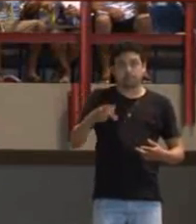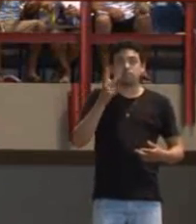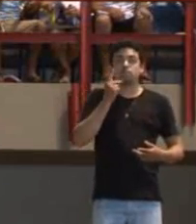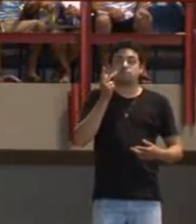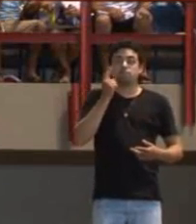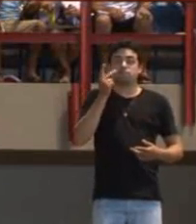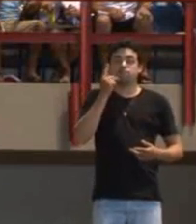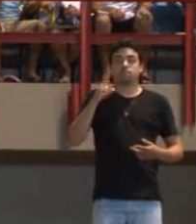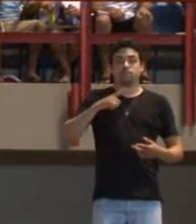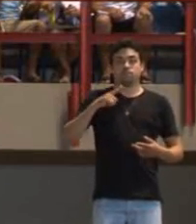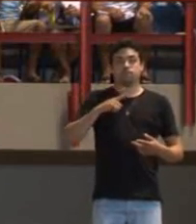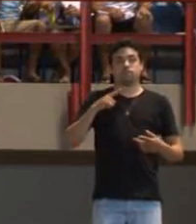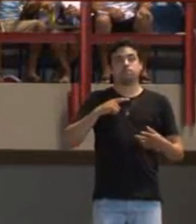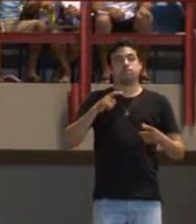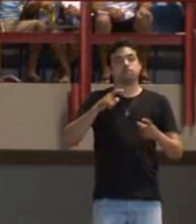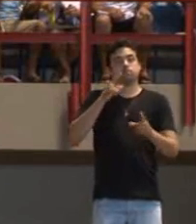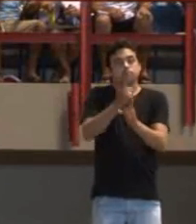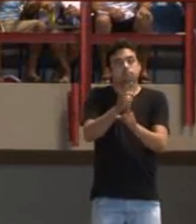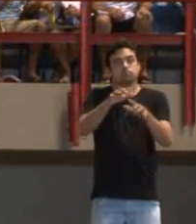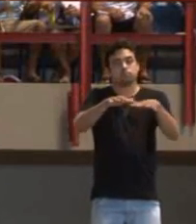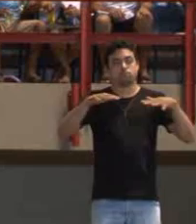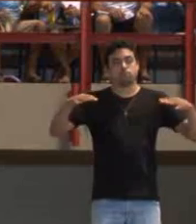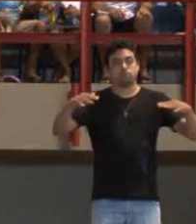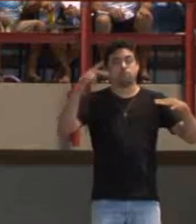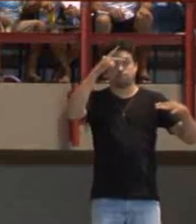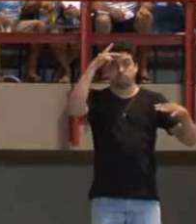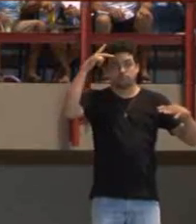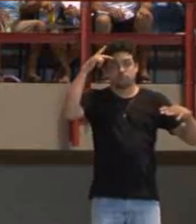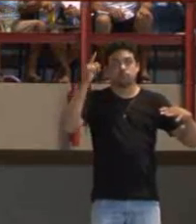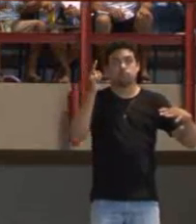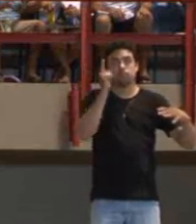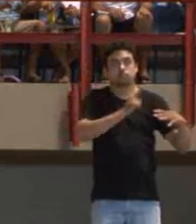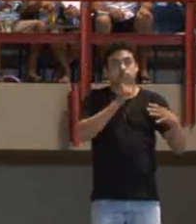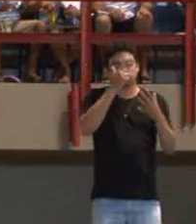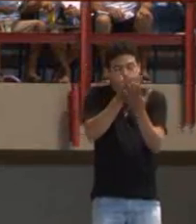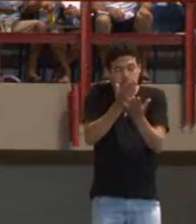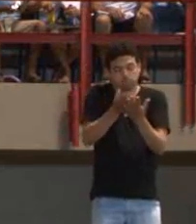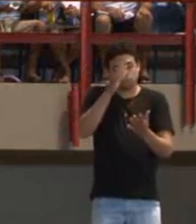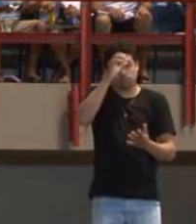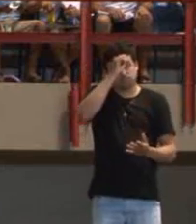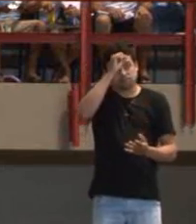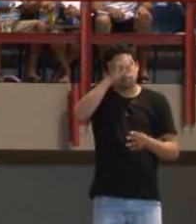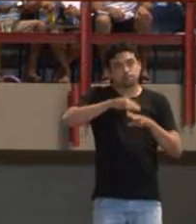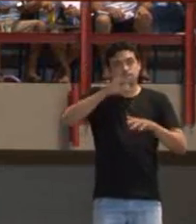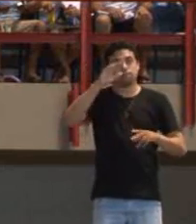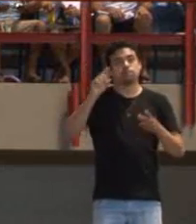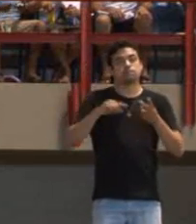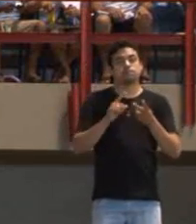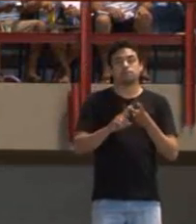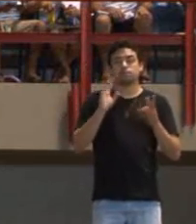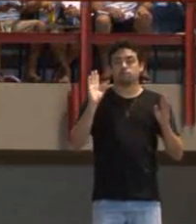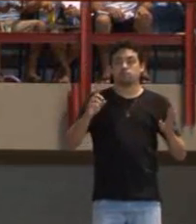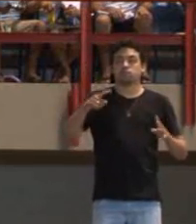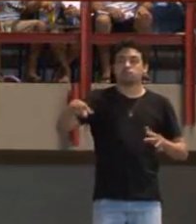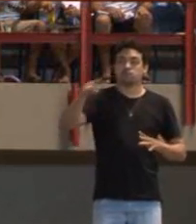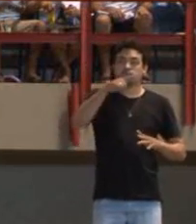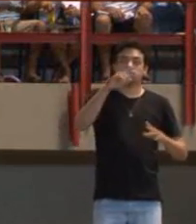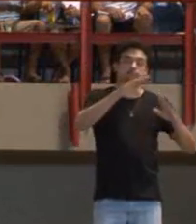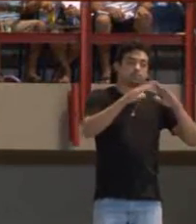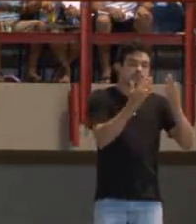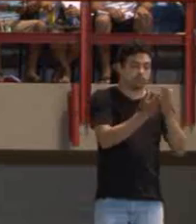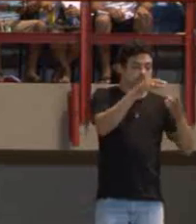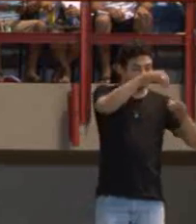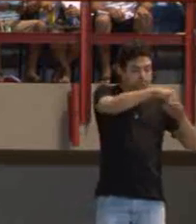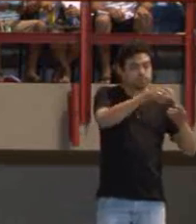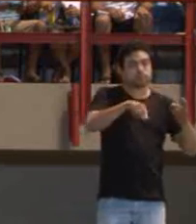está disponibilizando esse momento para a gente, para que a gente possa se aperfeiçoar mais, além do que vocês já estudam em